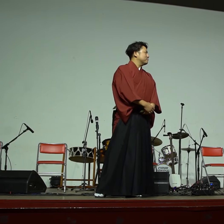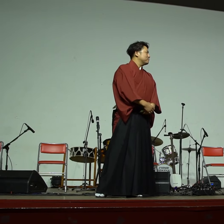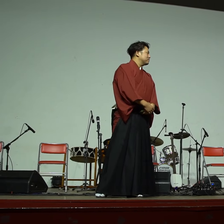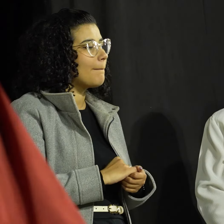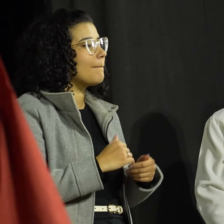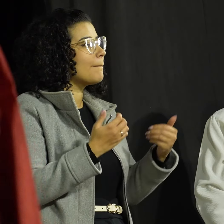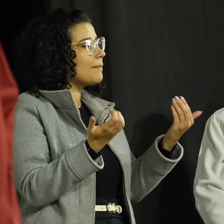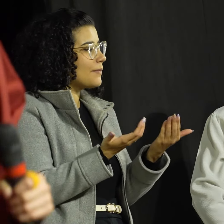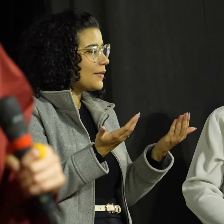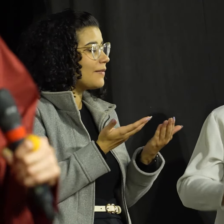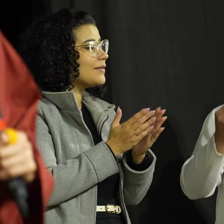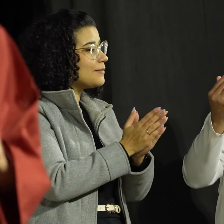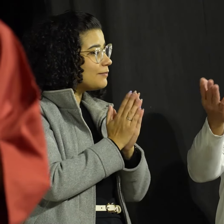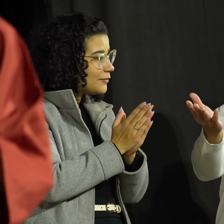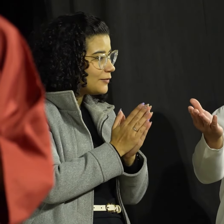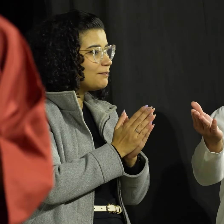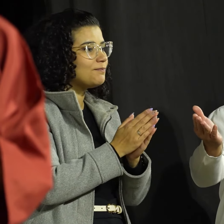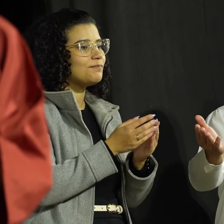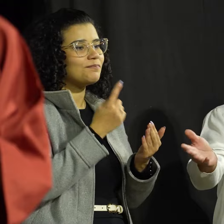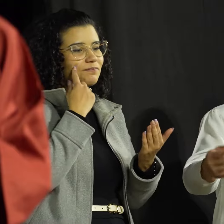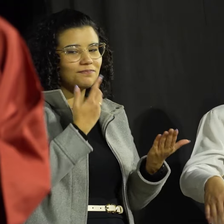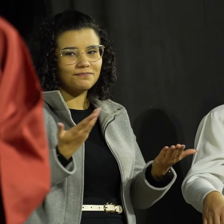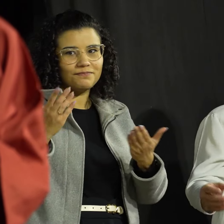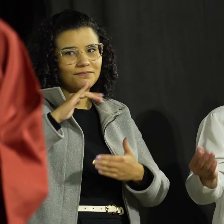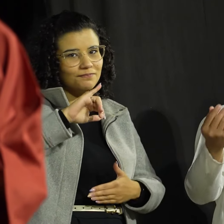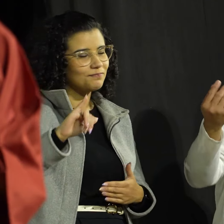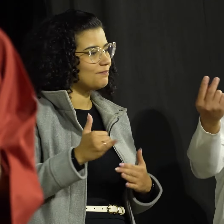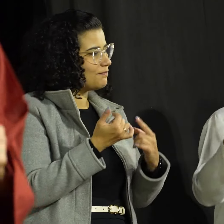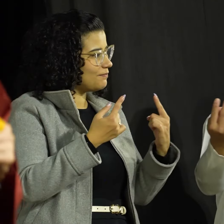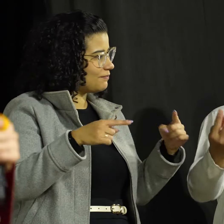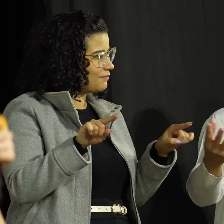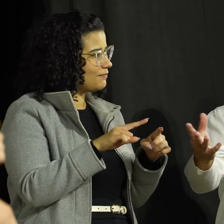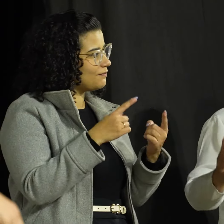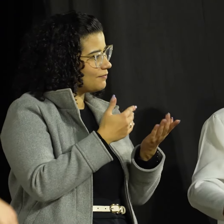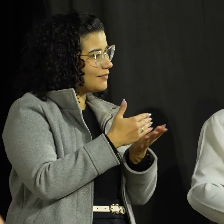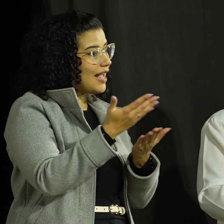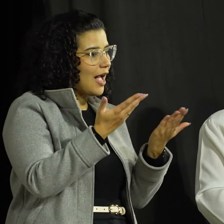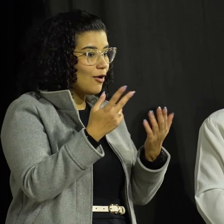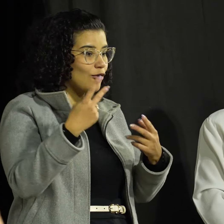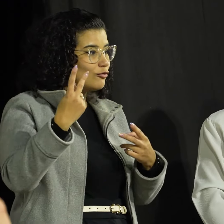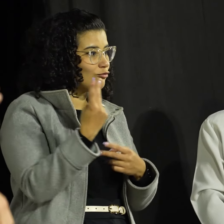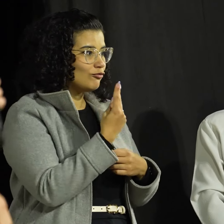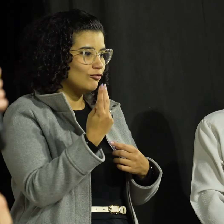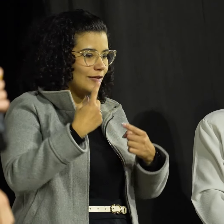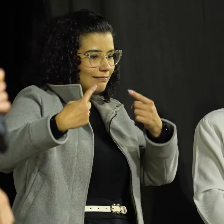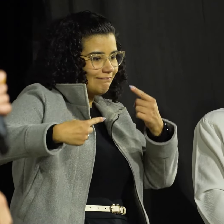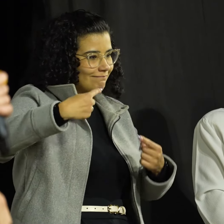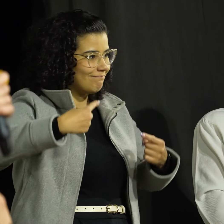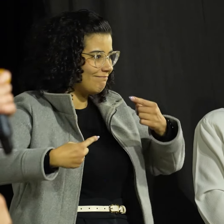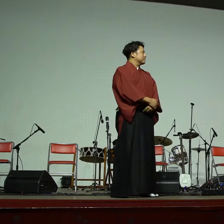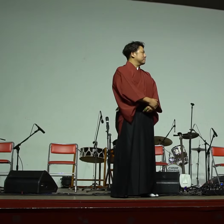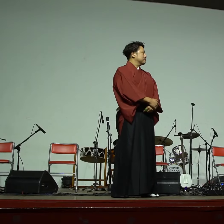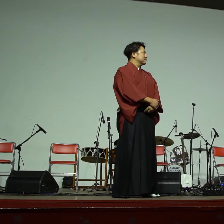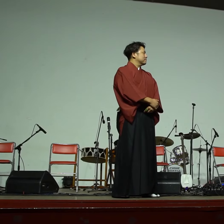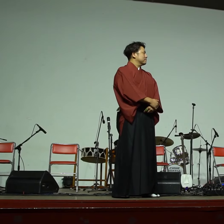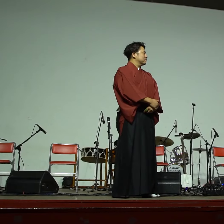それでは津軽三味線の兄弟の対決をお楽しみください。 Então, por favor, apreciem a apresentação, né? A competição deles, a batalha deles entre